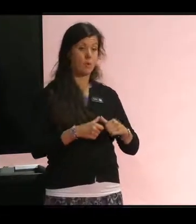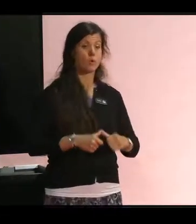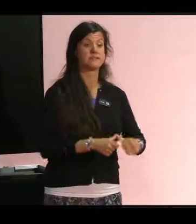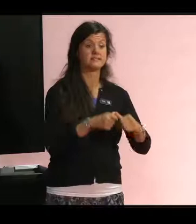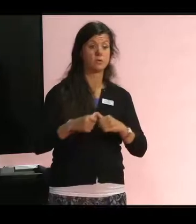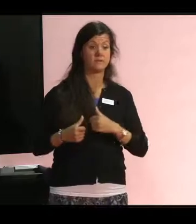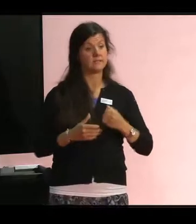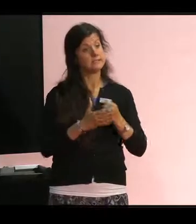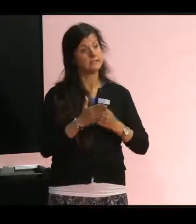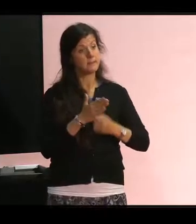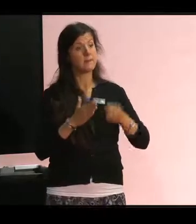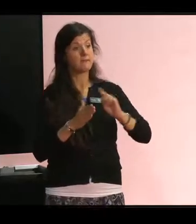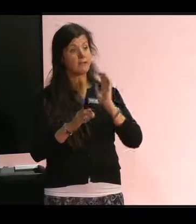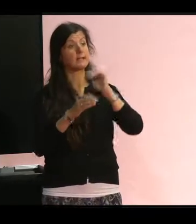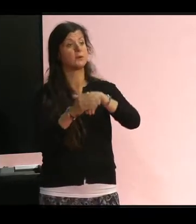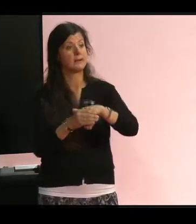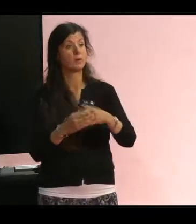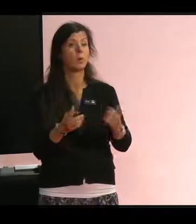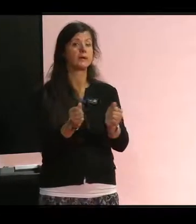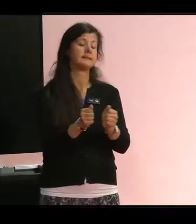och det gör vi ju liksom,